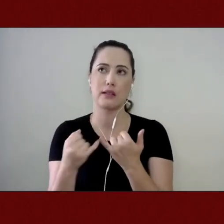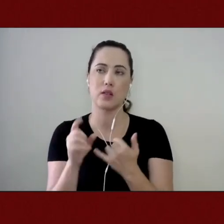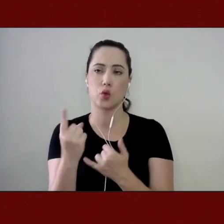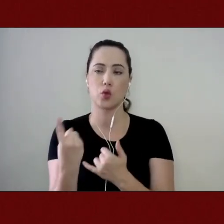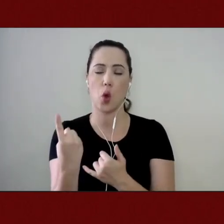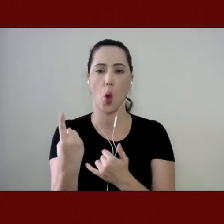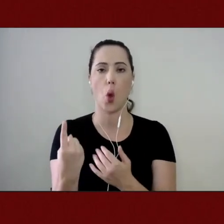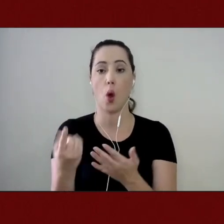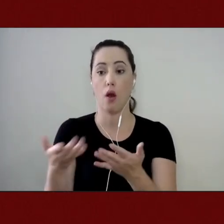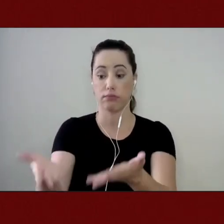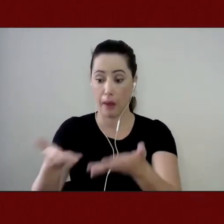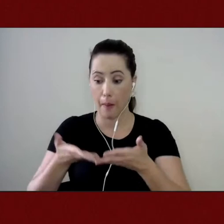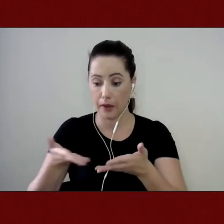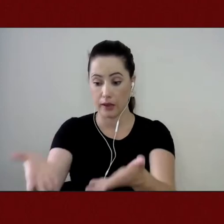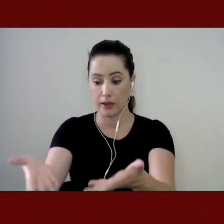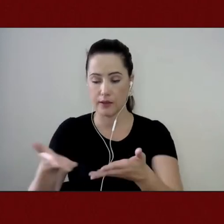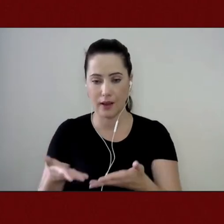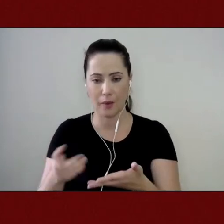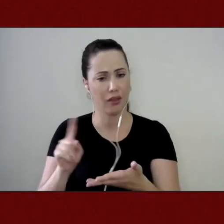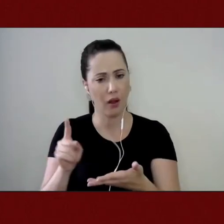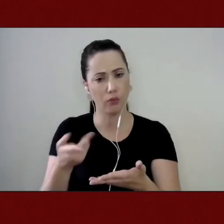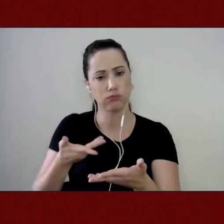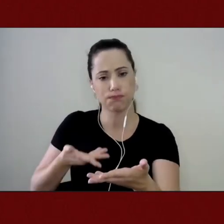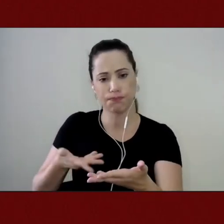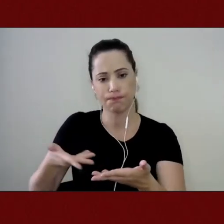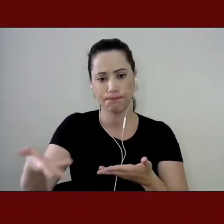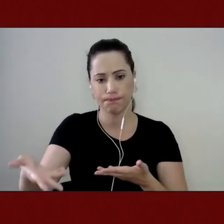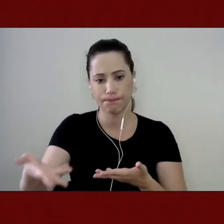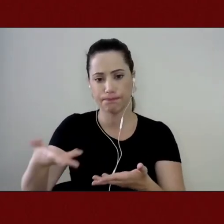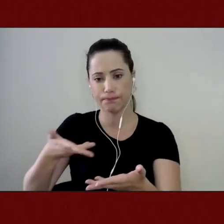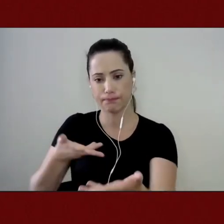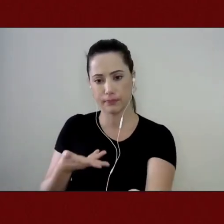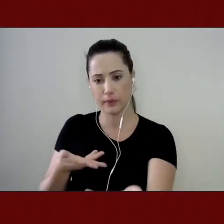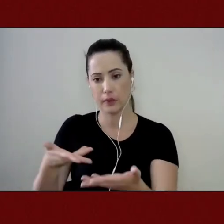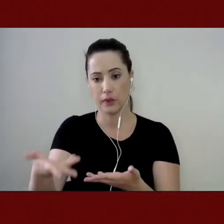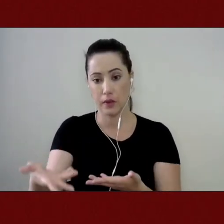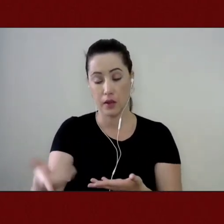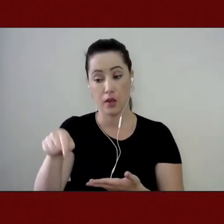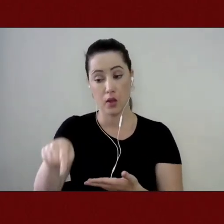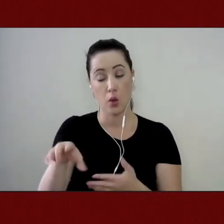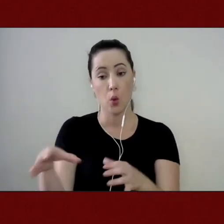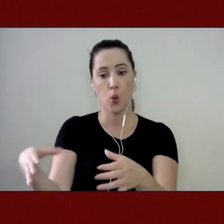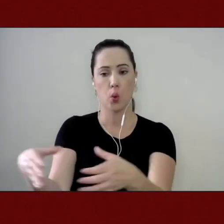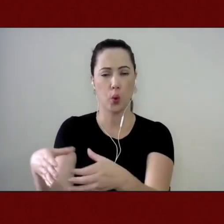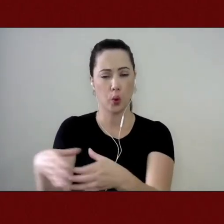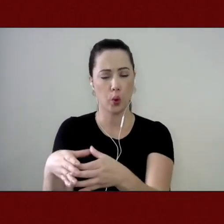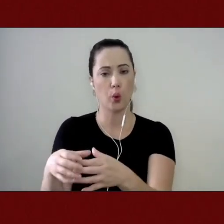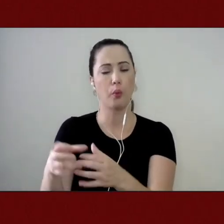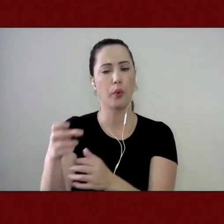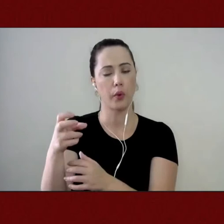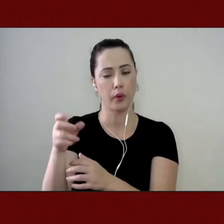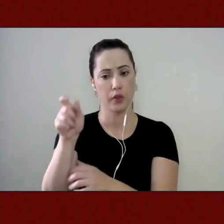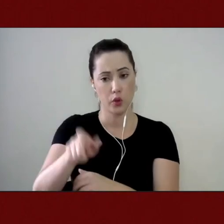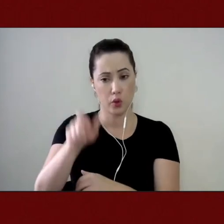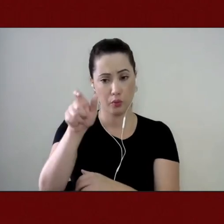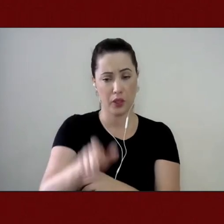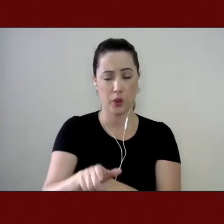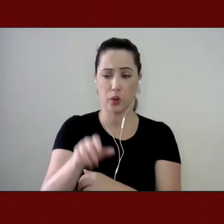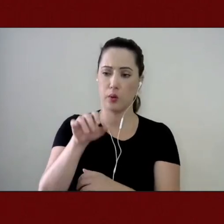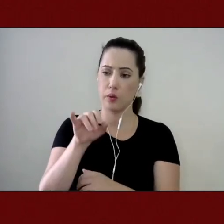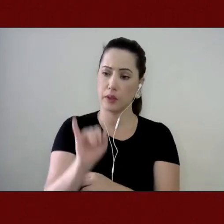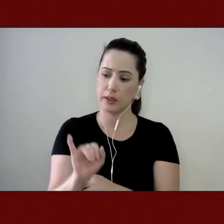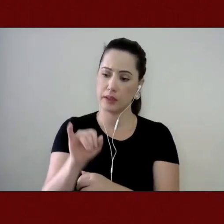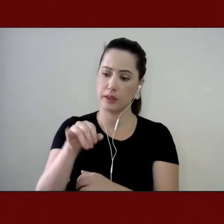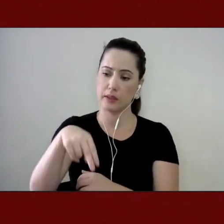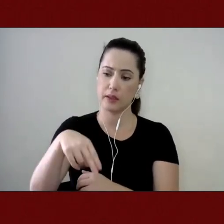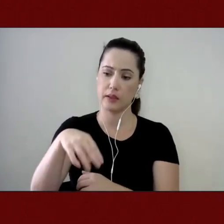relação de mão dupla entre partido e intelectuais, e quando eu falo intelectuais, não apenas daqueles organicamente ligados